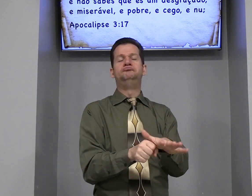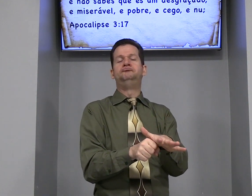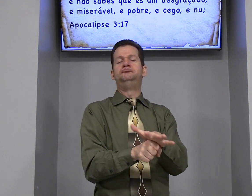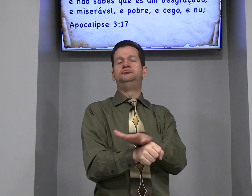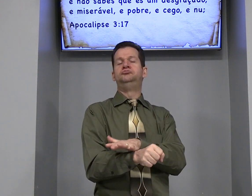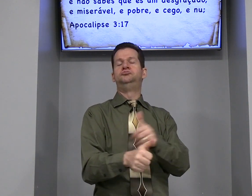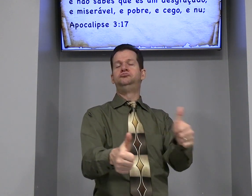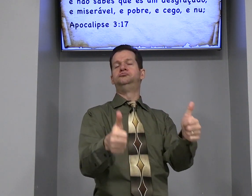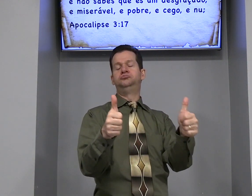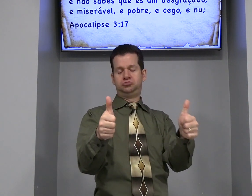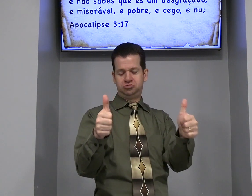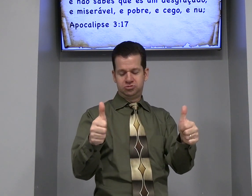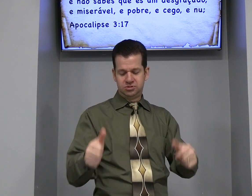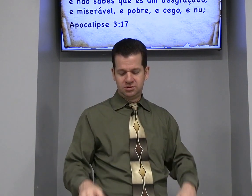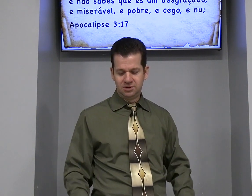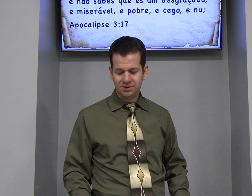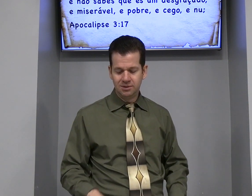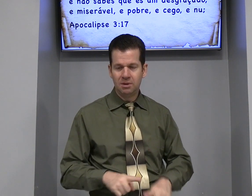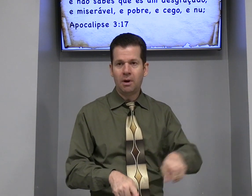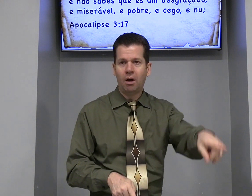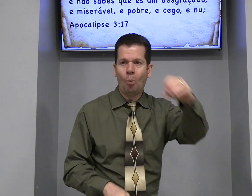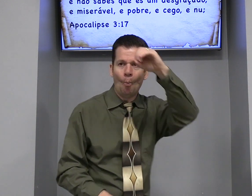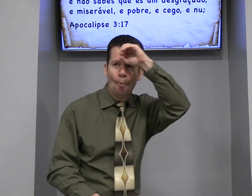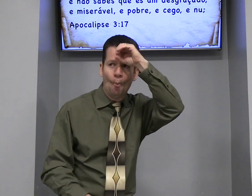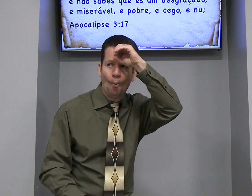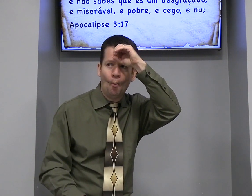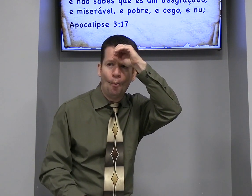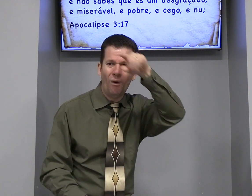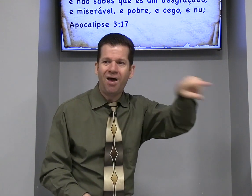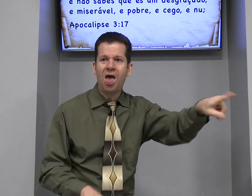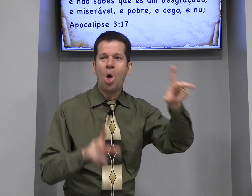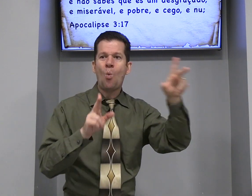E não sabeis que és um desgraçado.